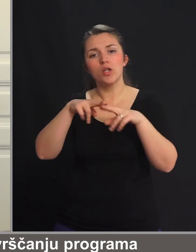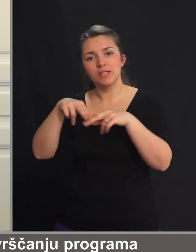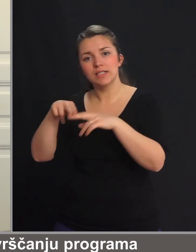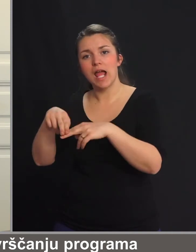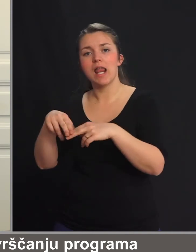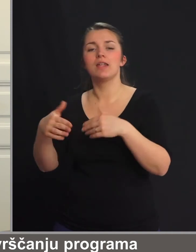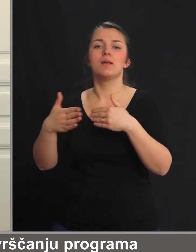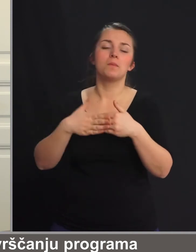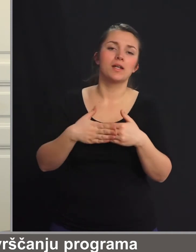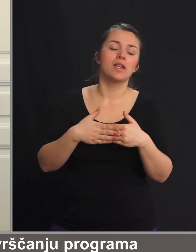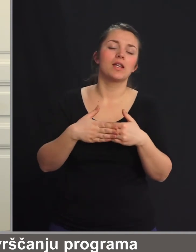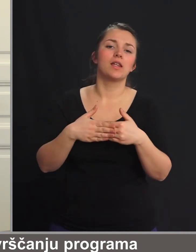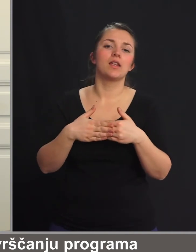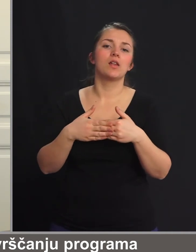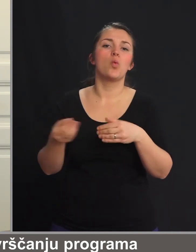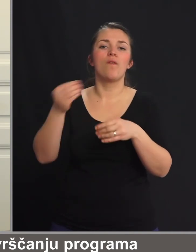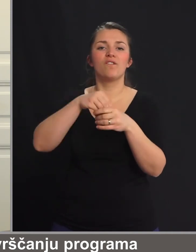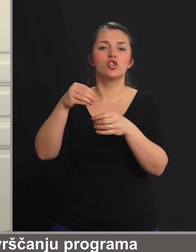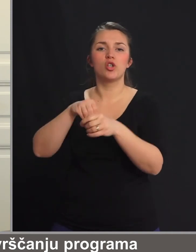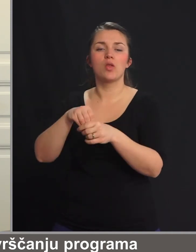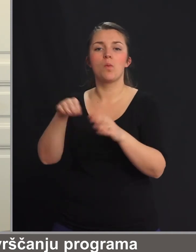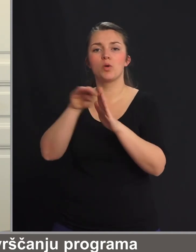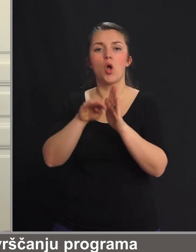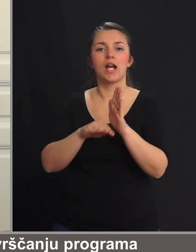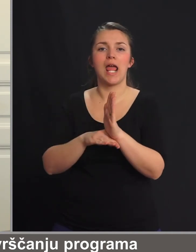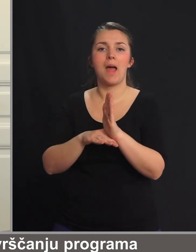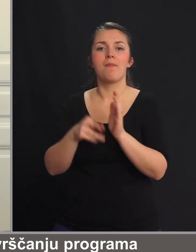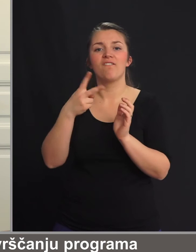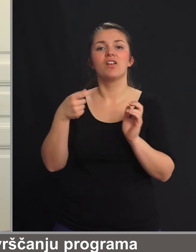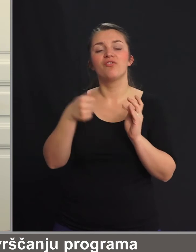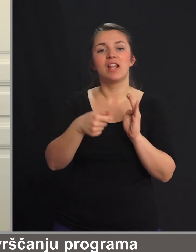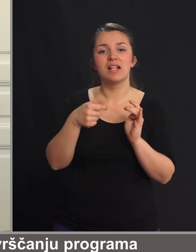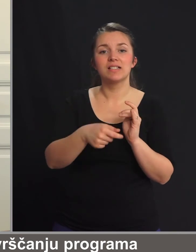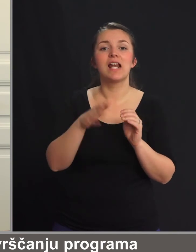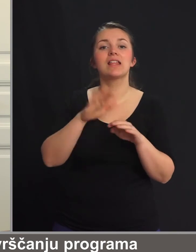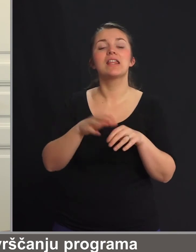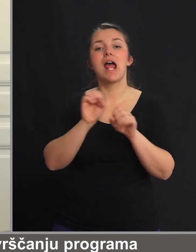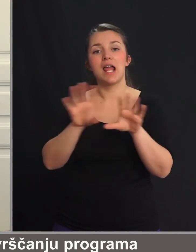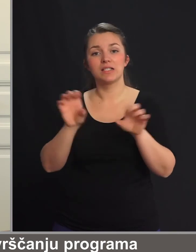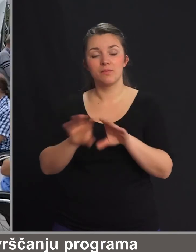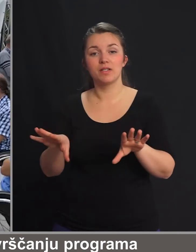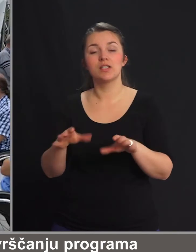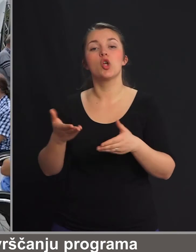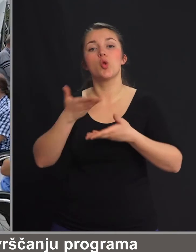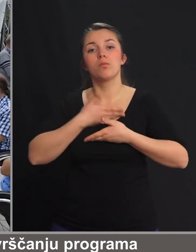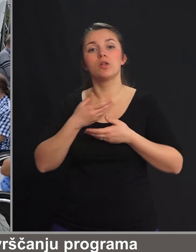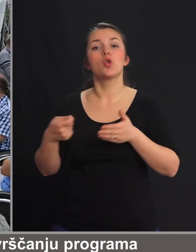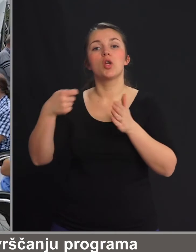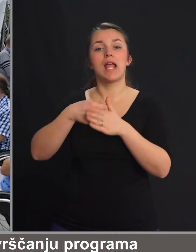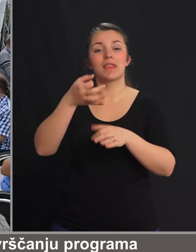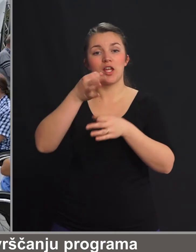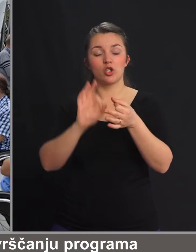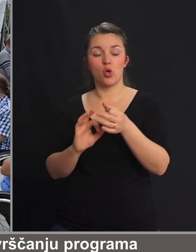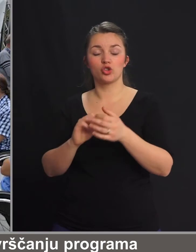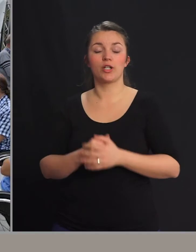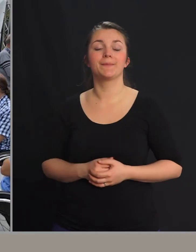gluhonemih ostalih pri uvrščanju programa v financiranje na razpisih dobijo